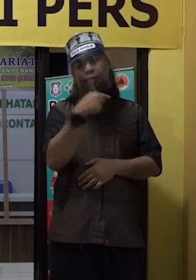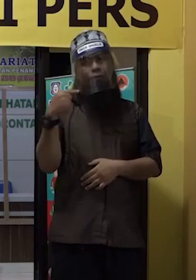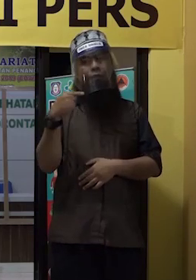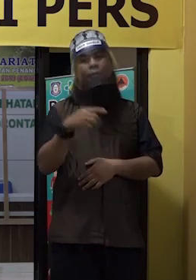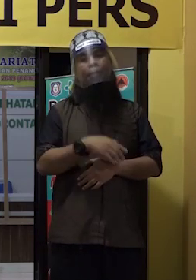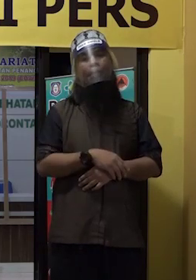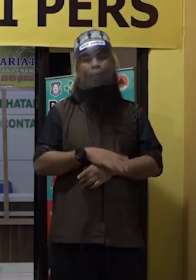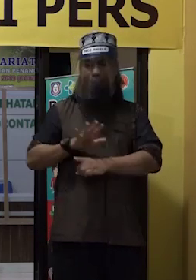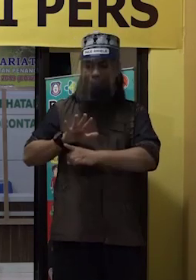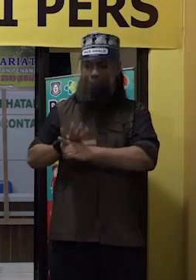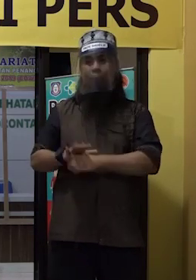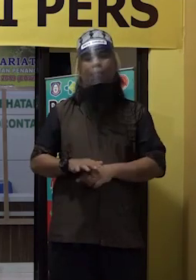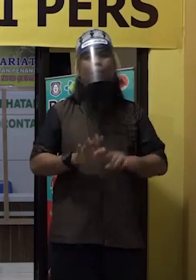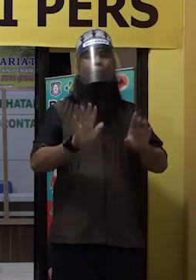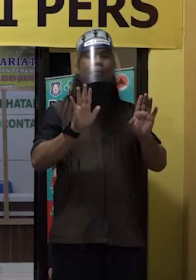9 hari.